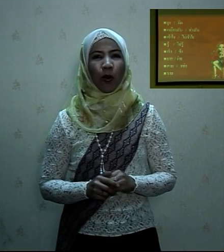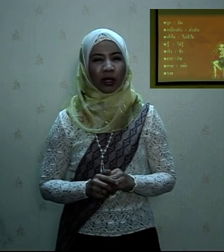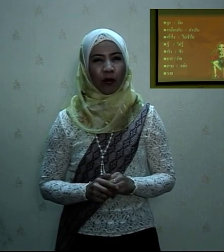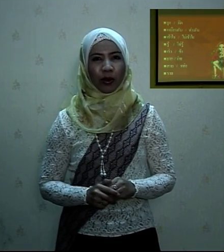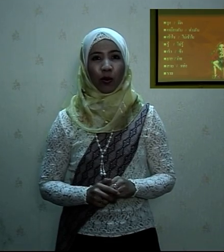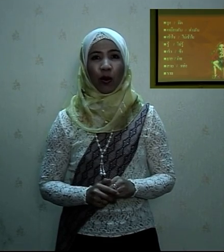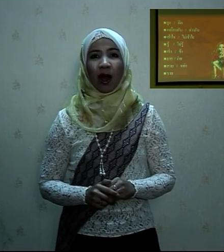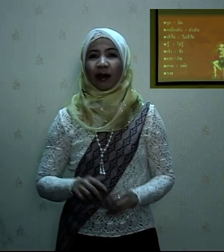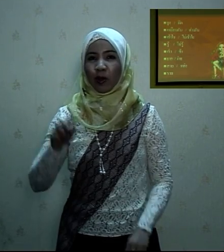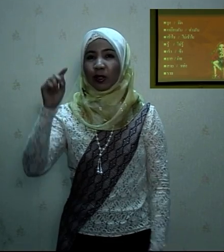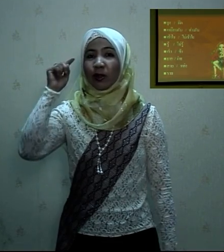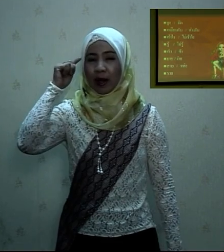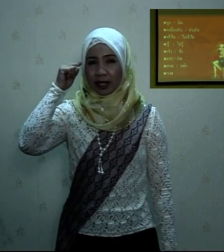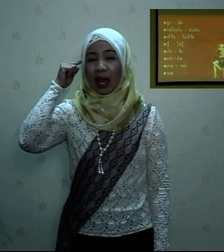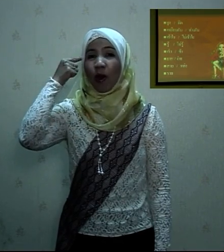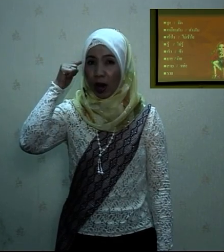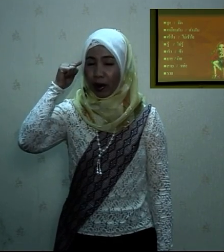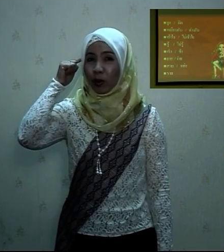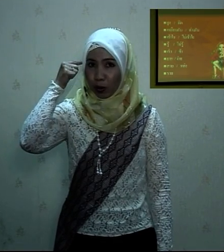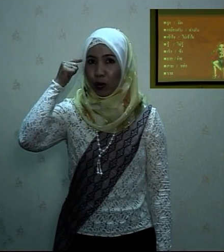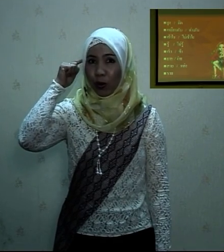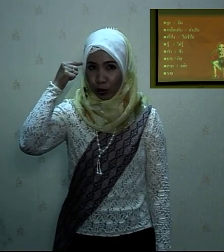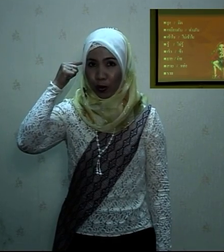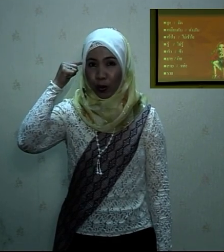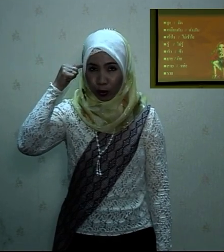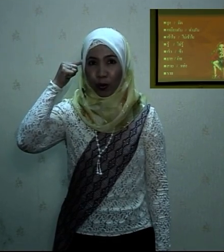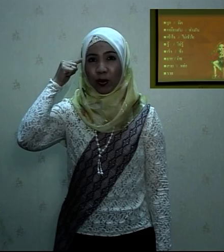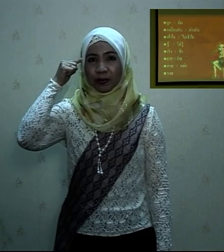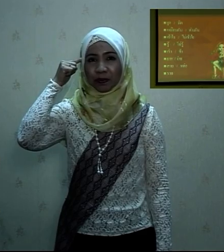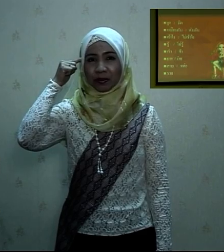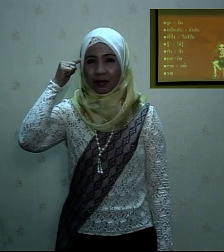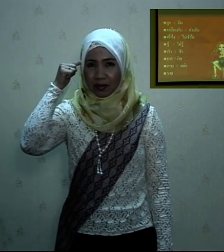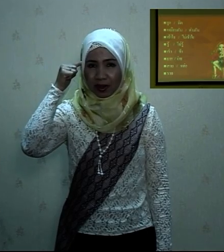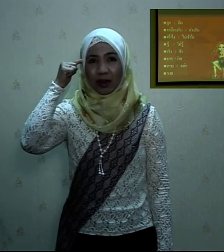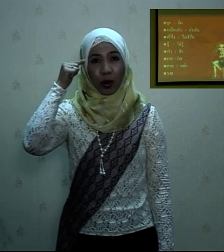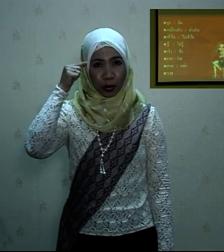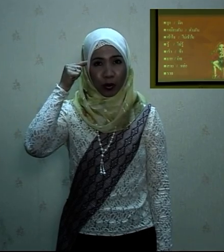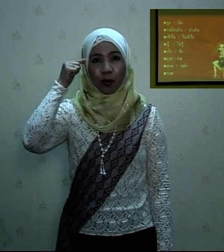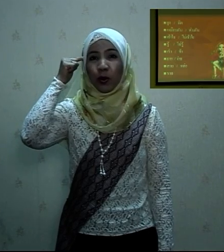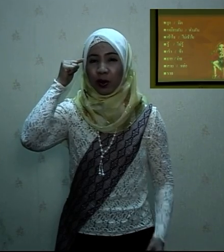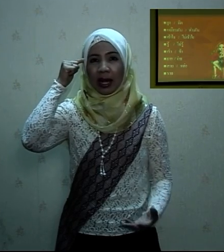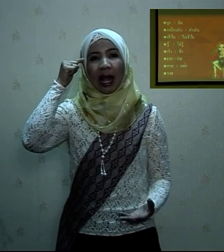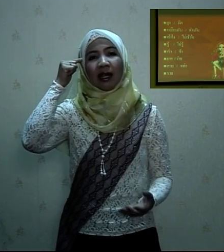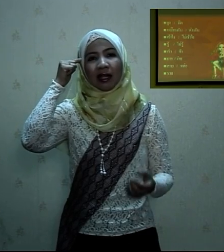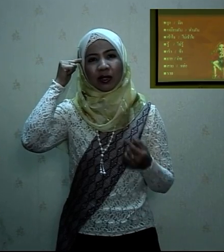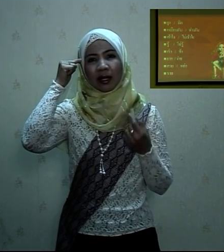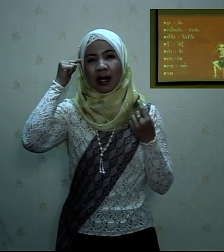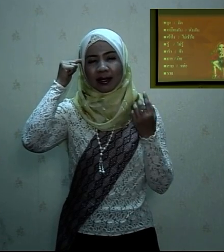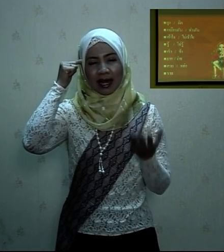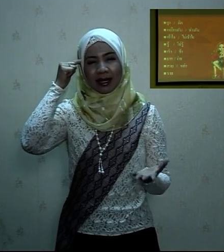คำว่ารู้เราก็ต้องทำสีหน้าว่าเรารู้เรารู้พูดด้วยนะคะเราจะแสดงสีหน้านั้